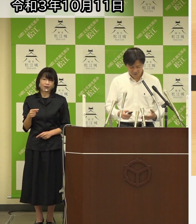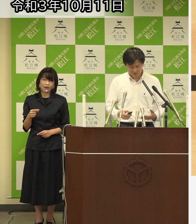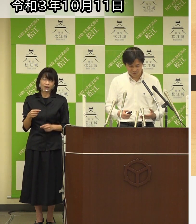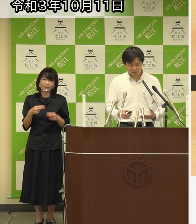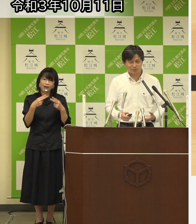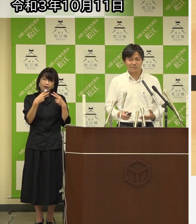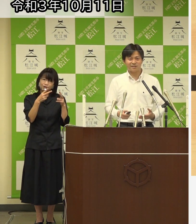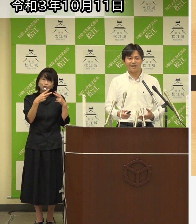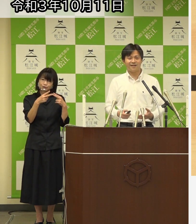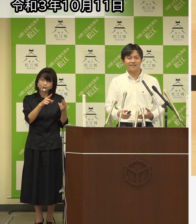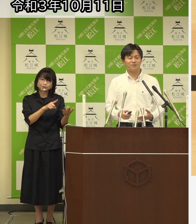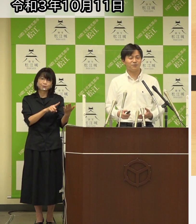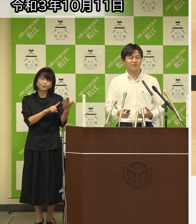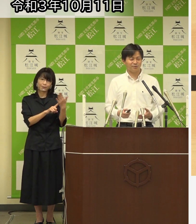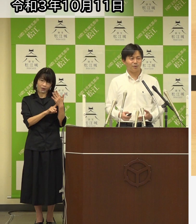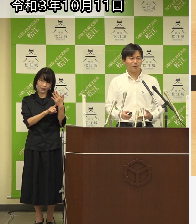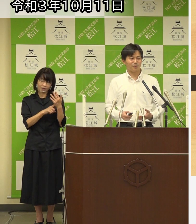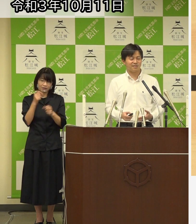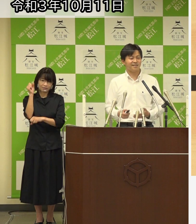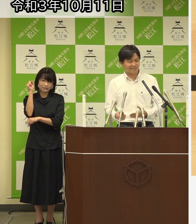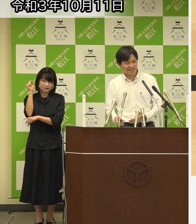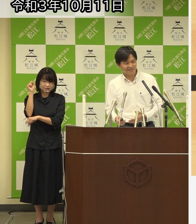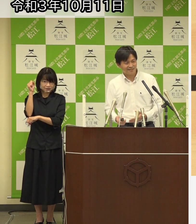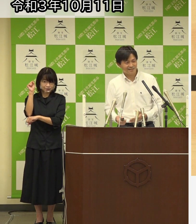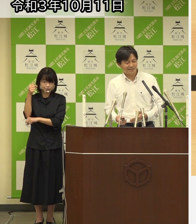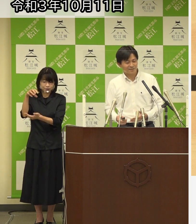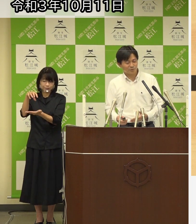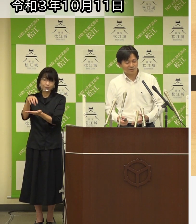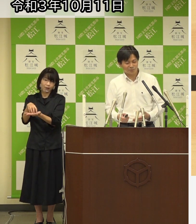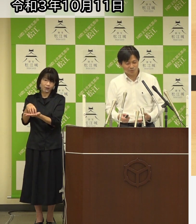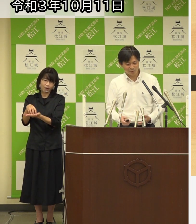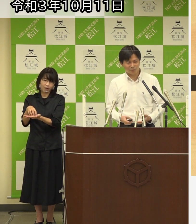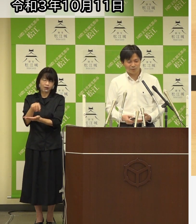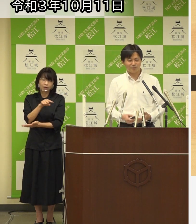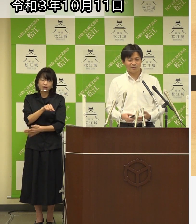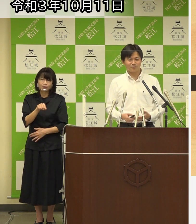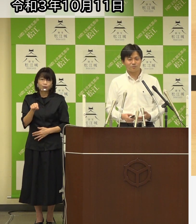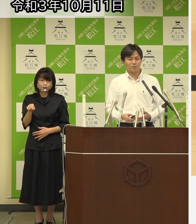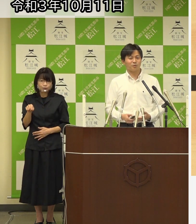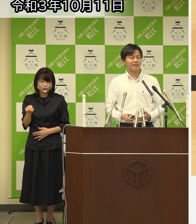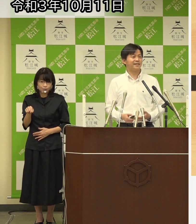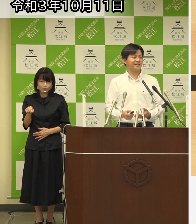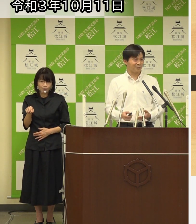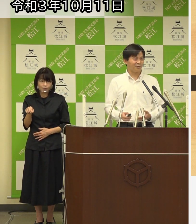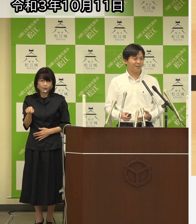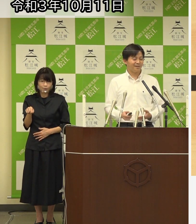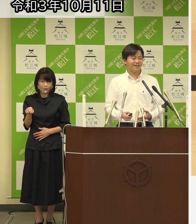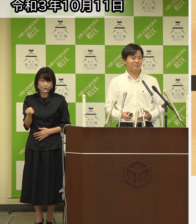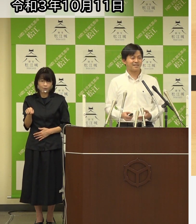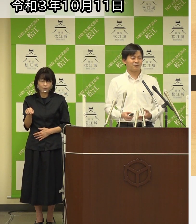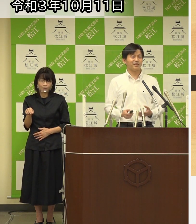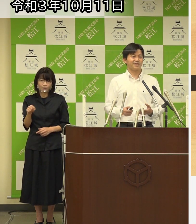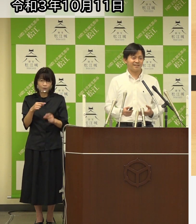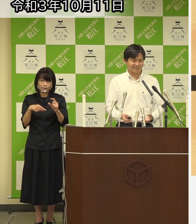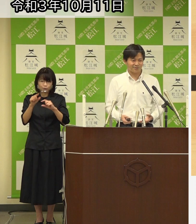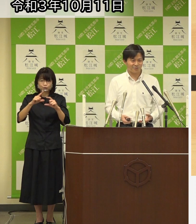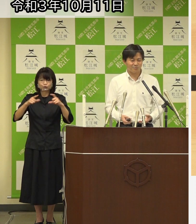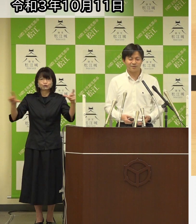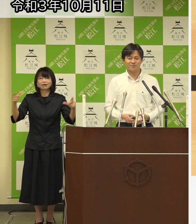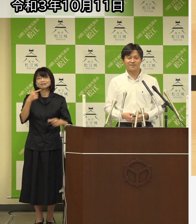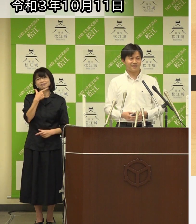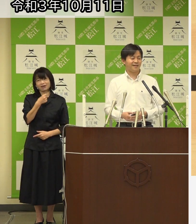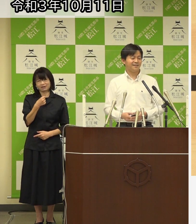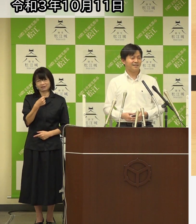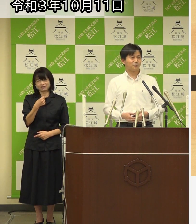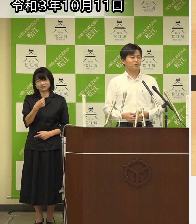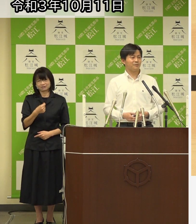ース、そしてまた新聞での記事掲載、そういったところをどんどんやっていきたいと、皆さんに取り上げていただきたいと思